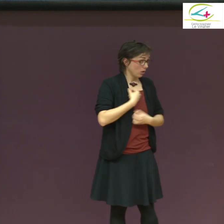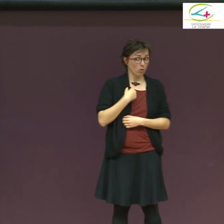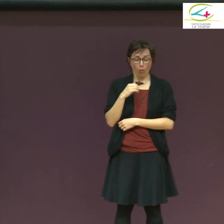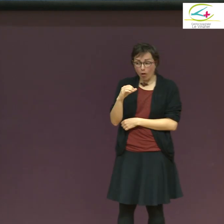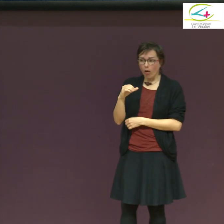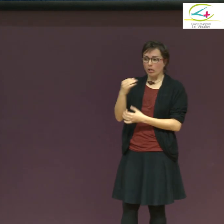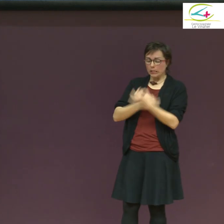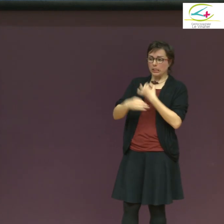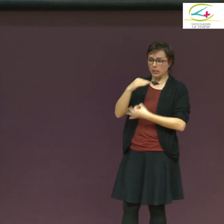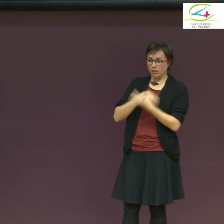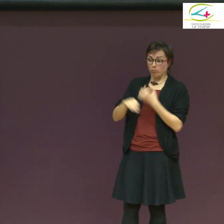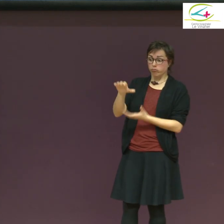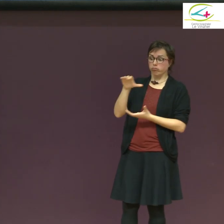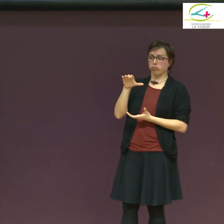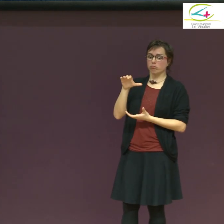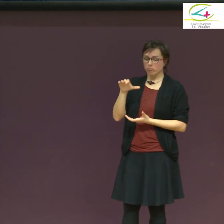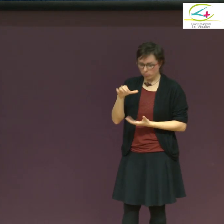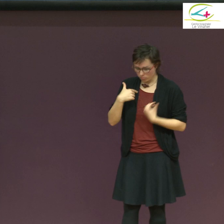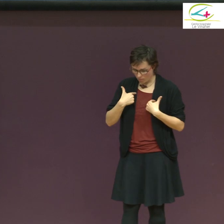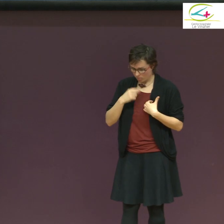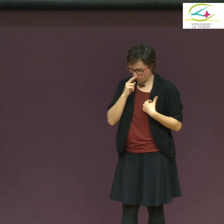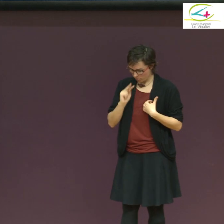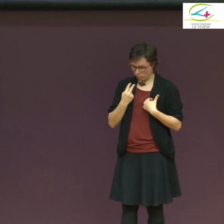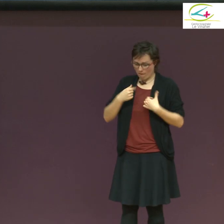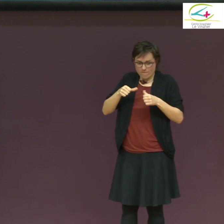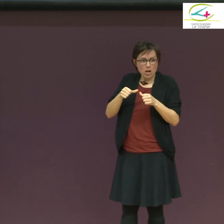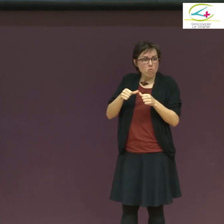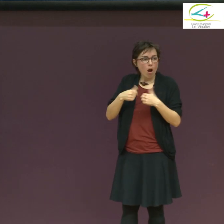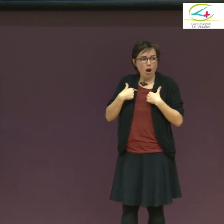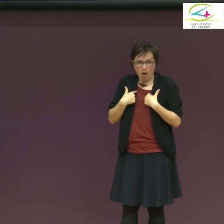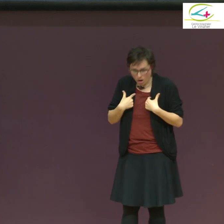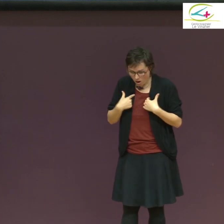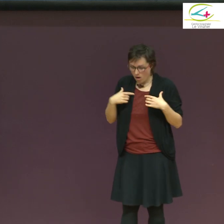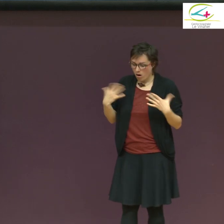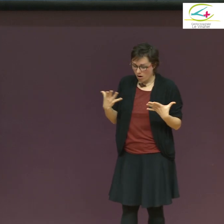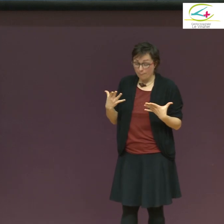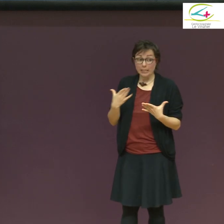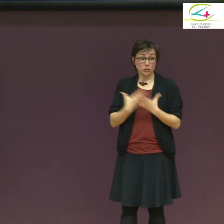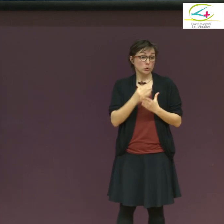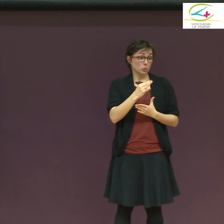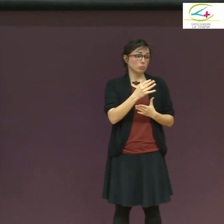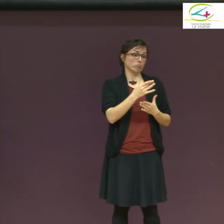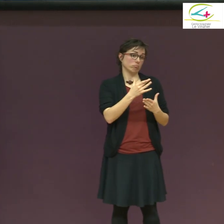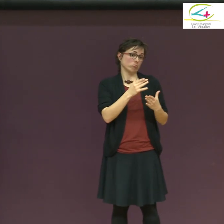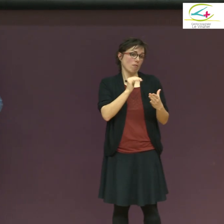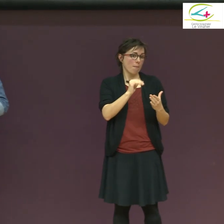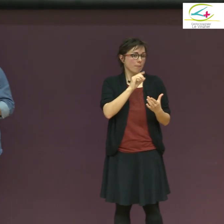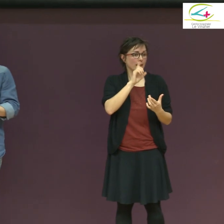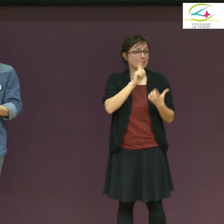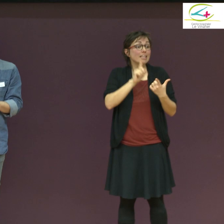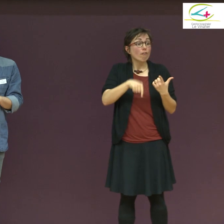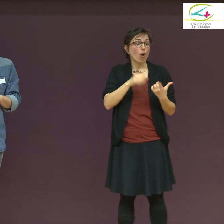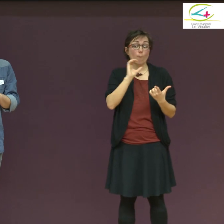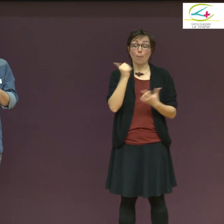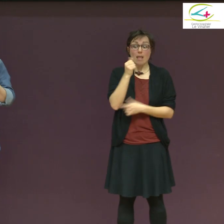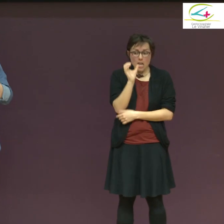très démuni dans qu'est-ce qu'on peut faire concrètement, hein, qu'est-ce qu'on peut agir. Et je crois que vous soulignez quand même qu'il y a le préalable de l'écoute,